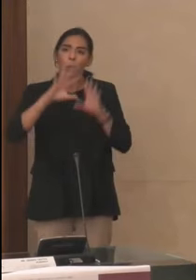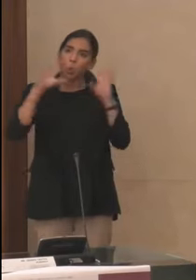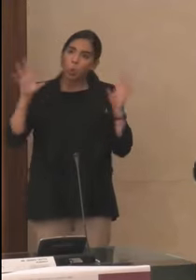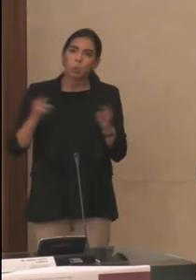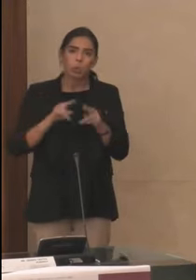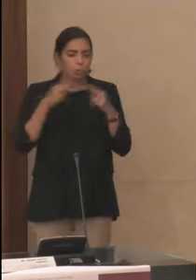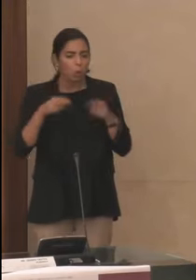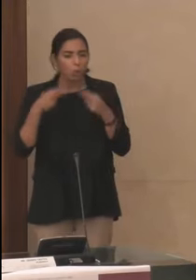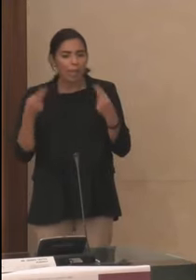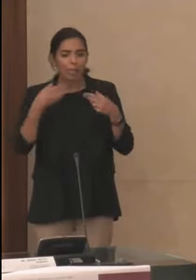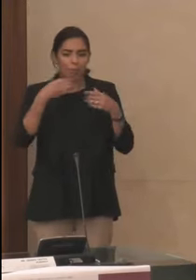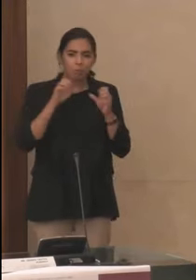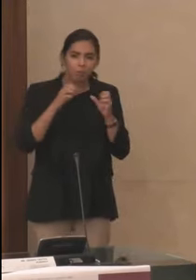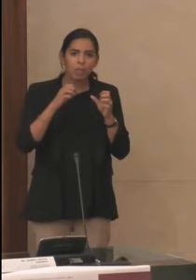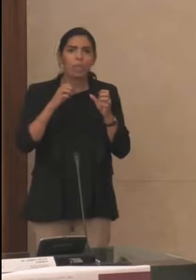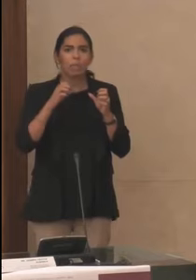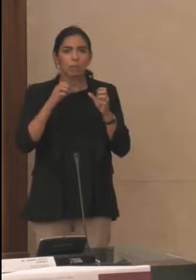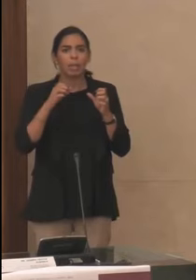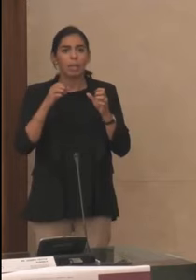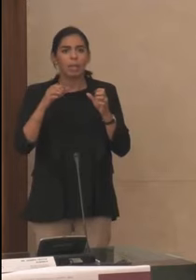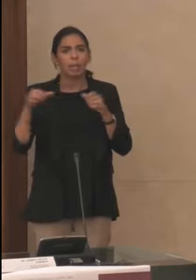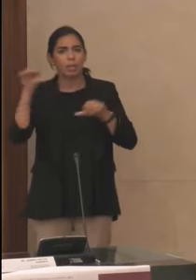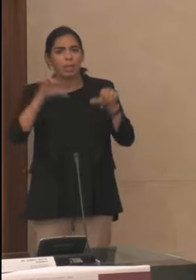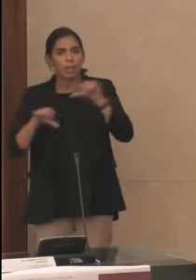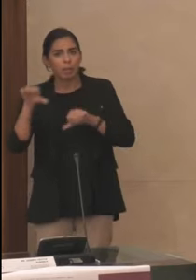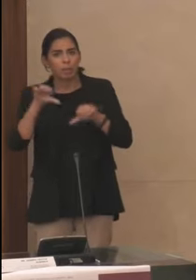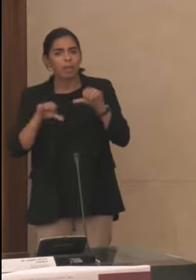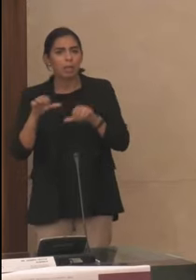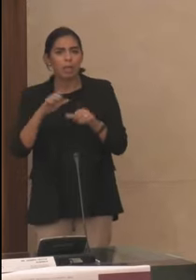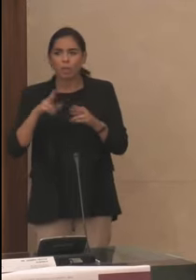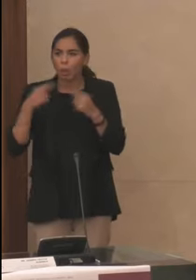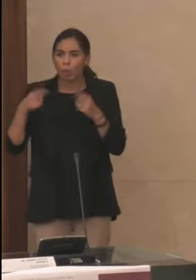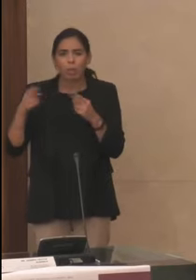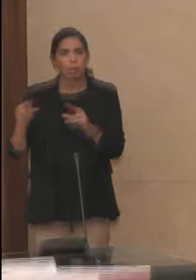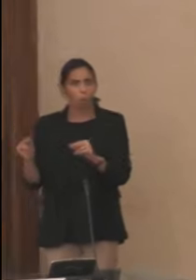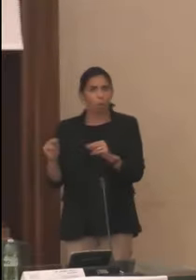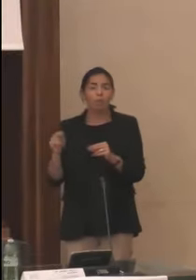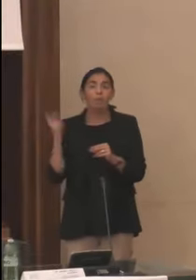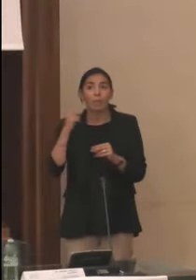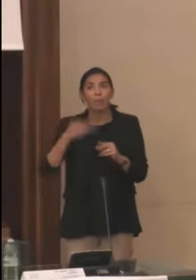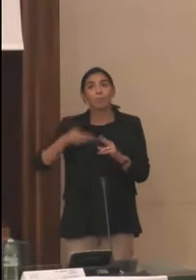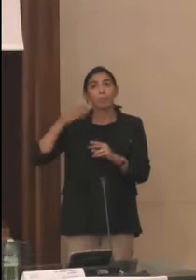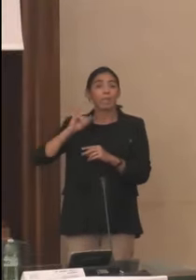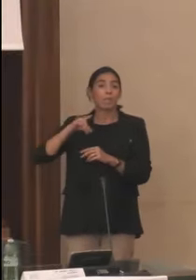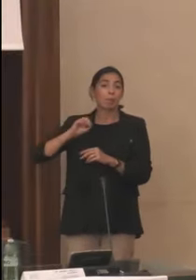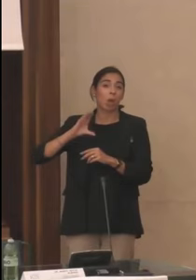biologia, della clinica, dei lavori scientifici, cioè non siamo più ai tempi di Ippocrate, ma la mentalità della